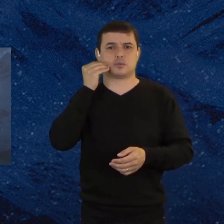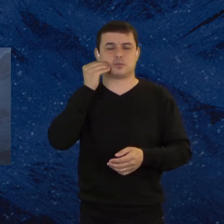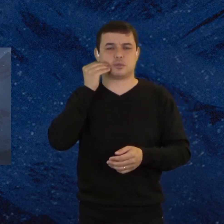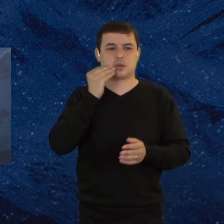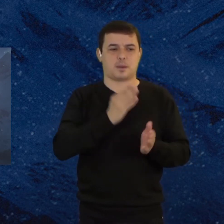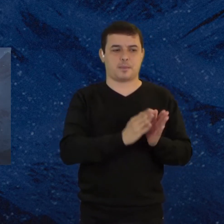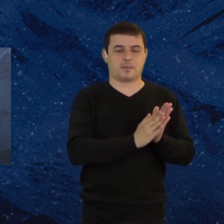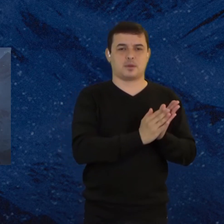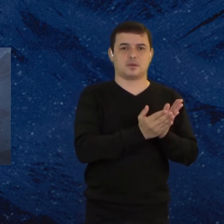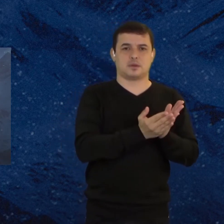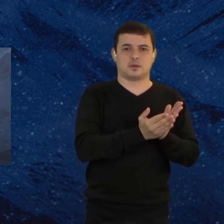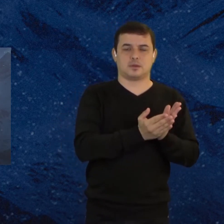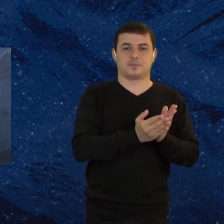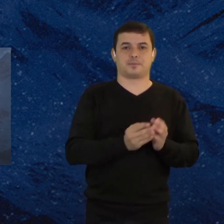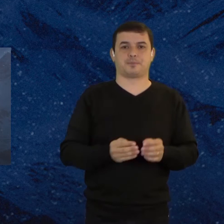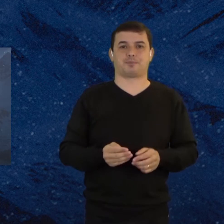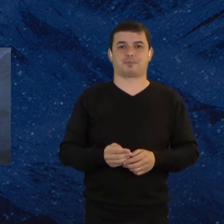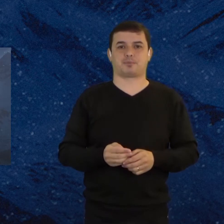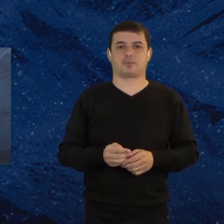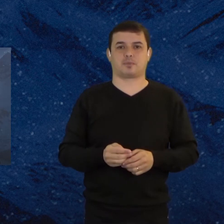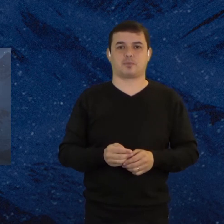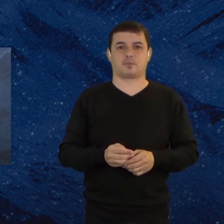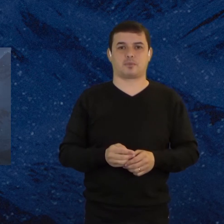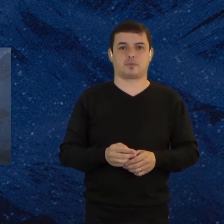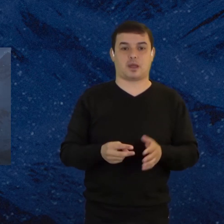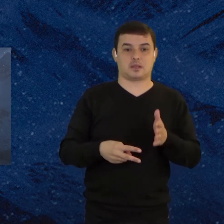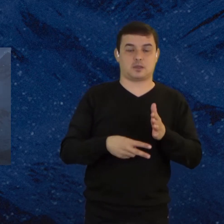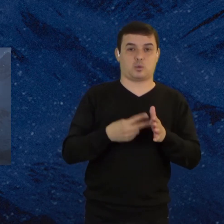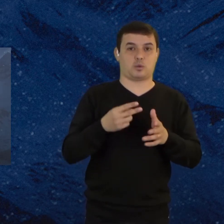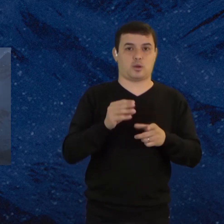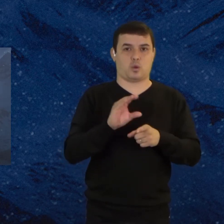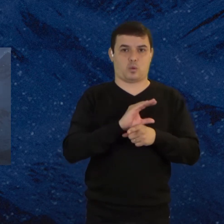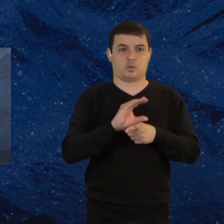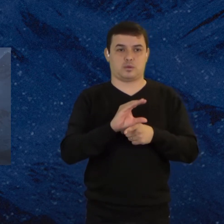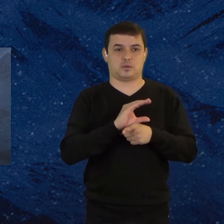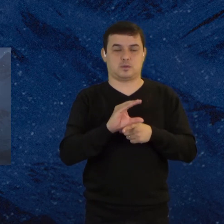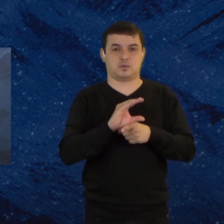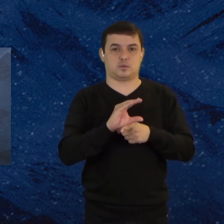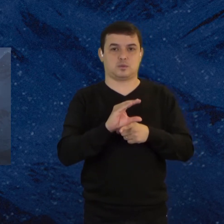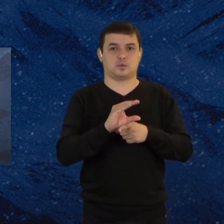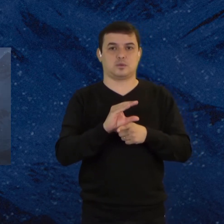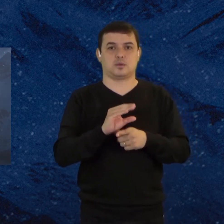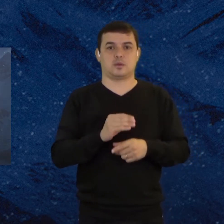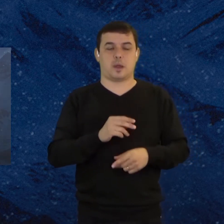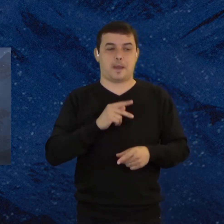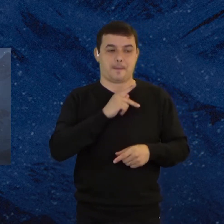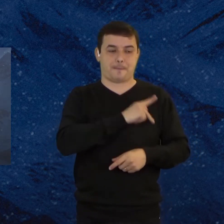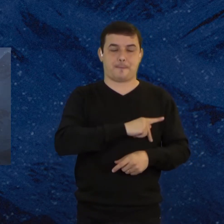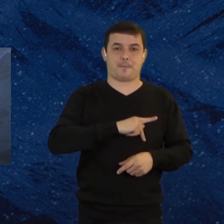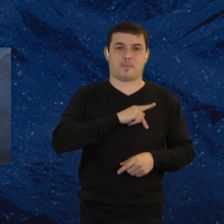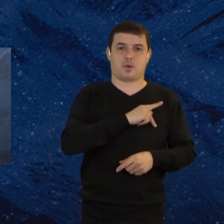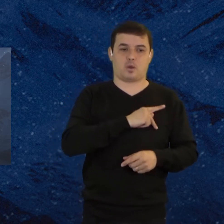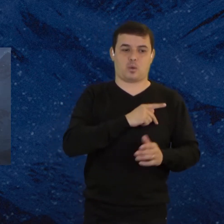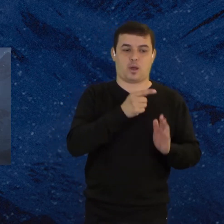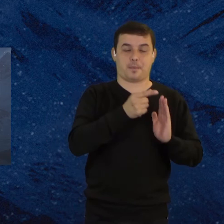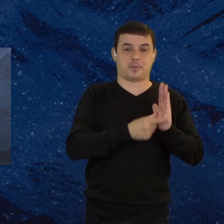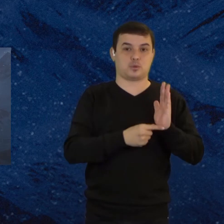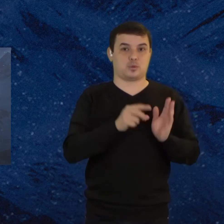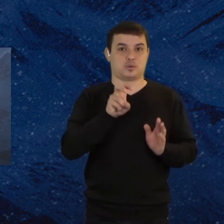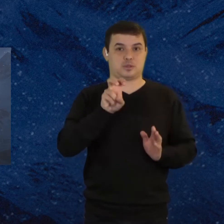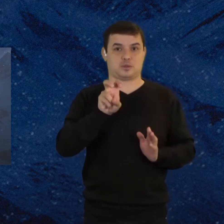palavra, da segunda carta de Paulo aos Coríntios. No capítulo 5